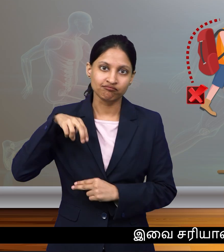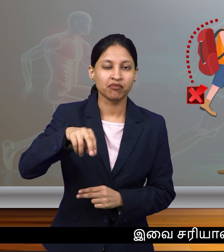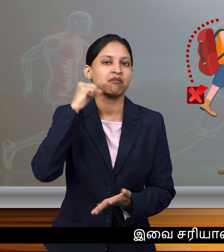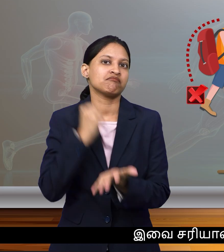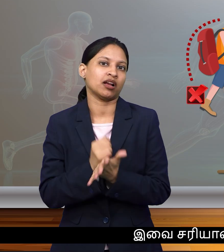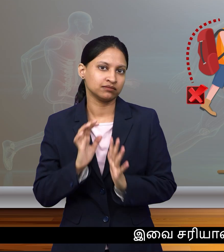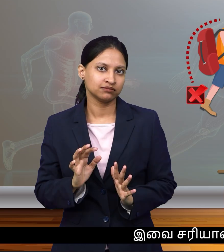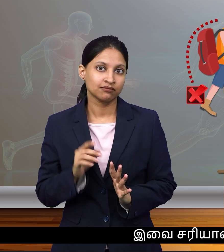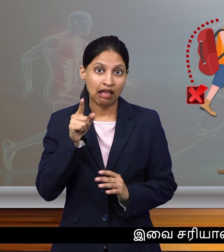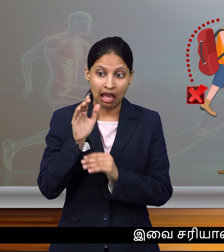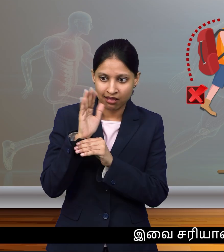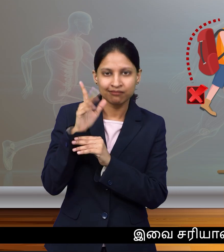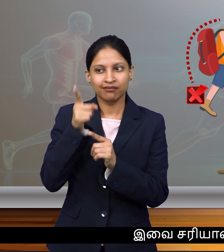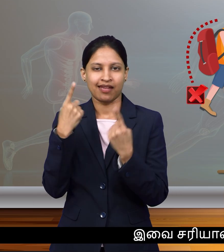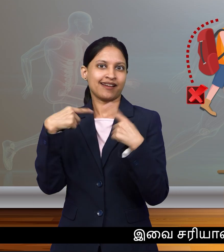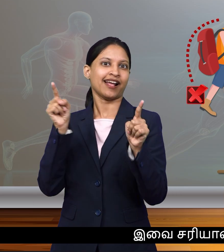உடல் அமைவுகள்.